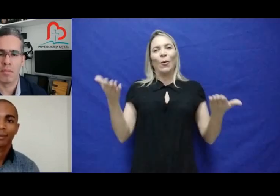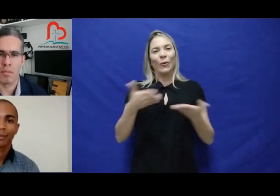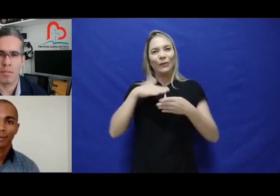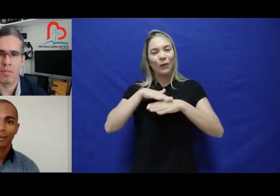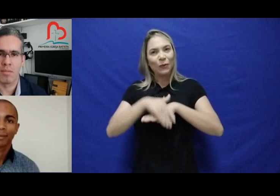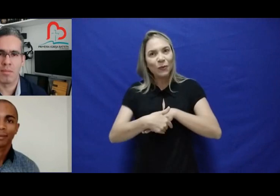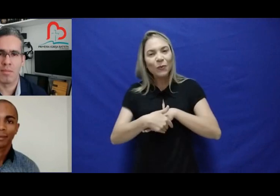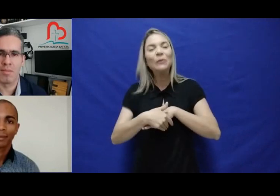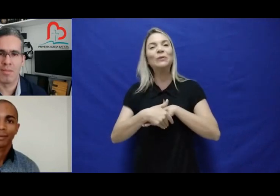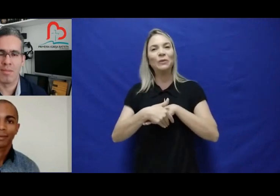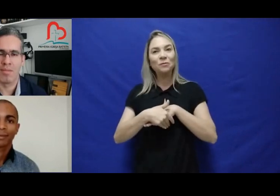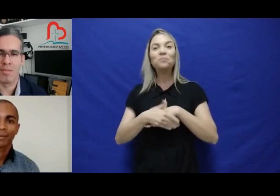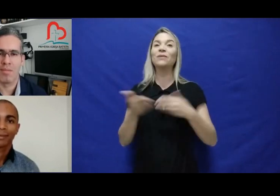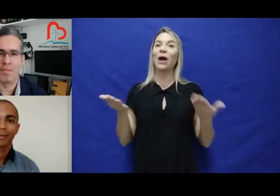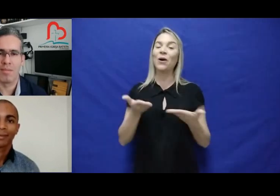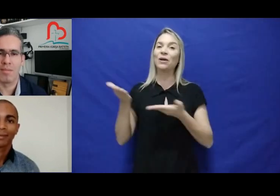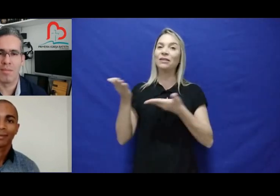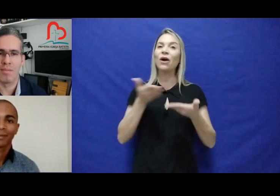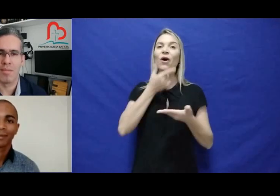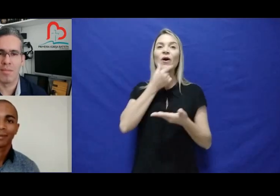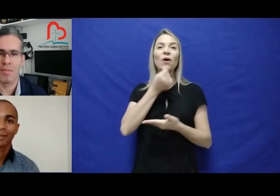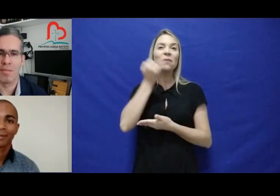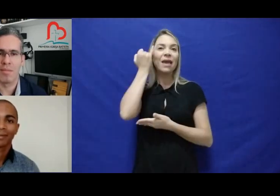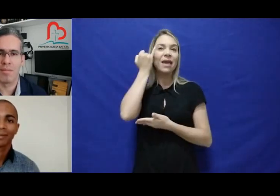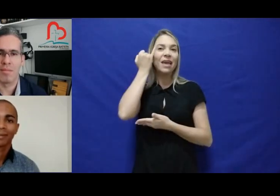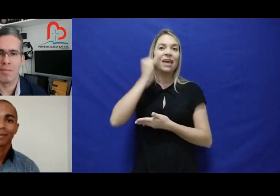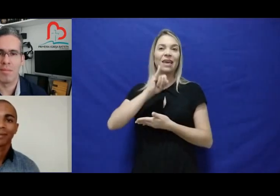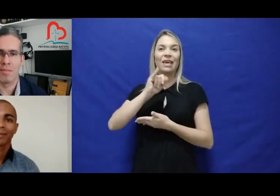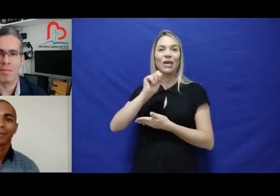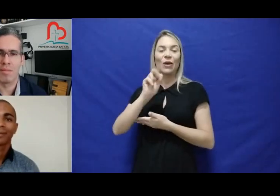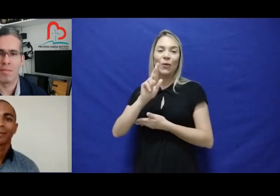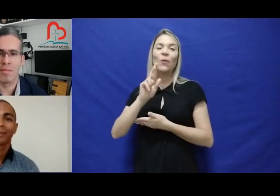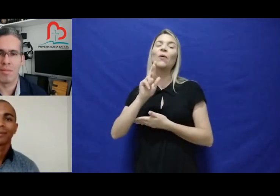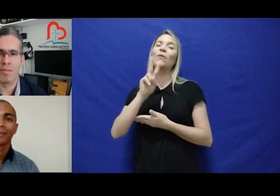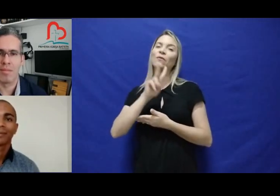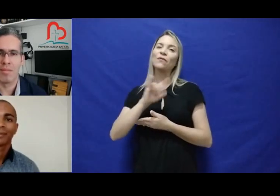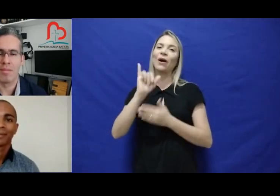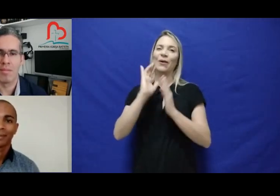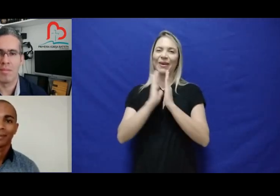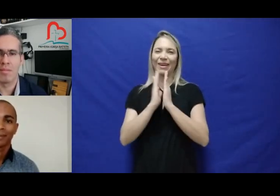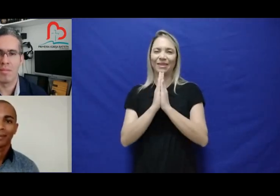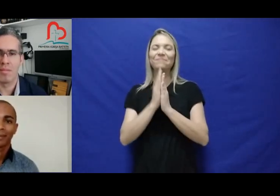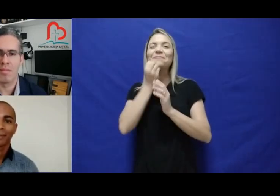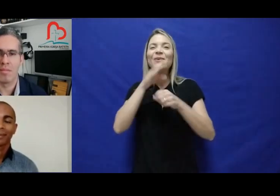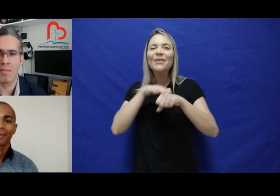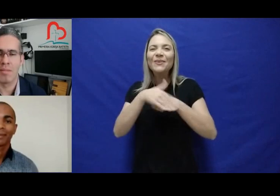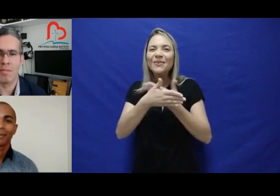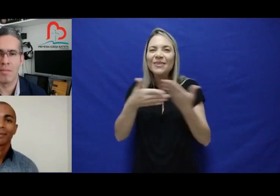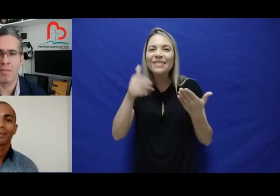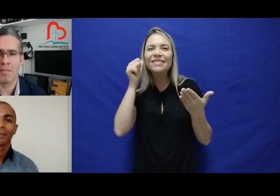apoio. Deus nos abençoe grandemente nessa noite. A seguir, o nosso seminarista Igor nos